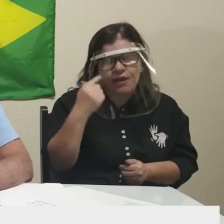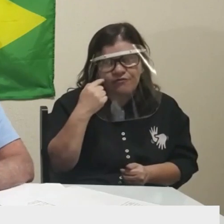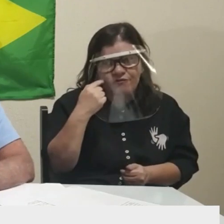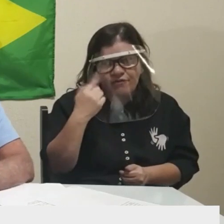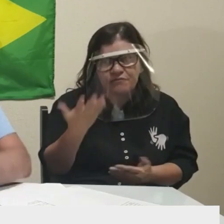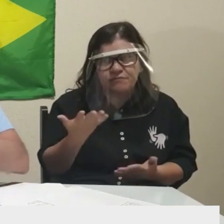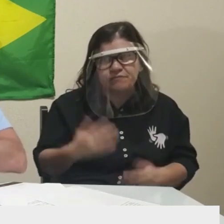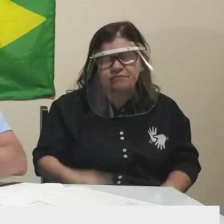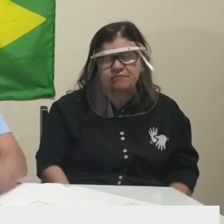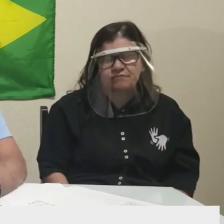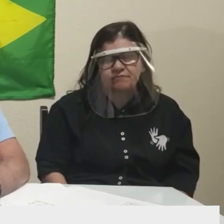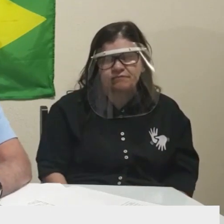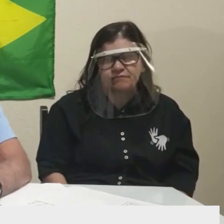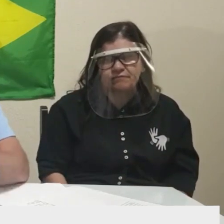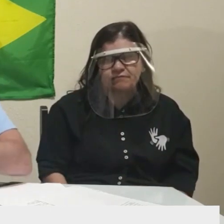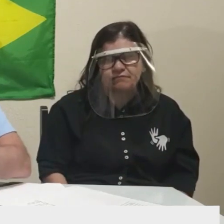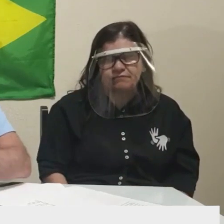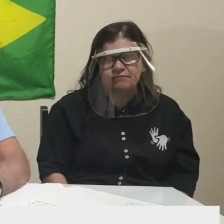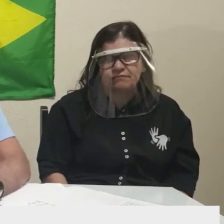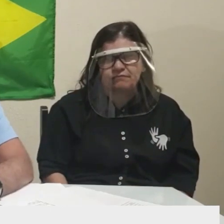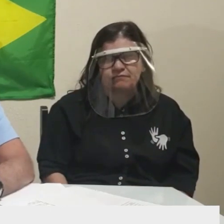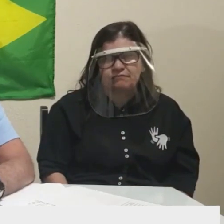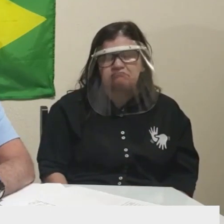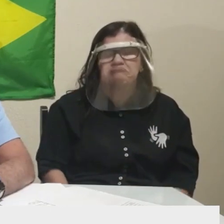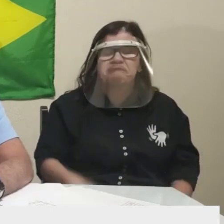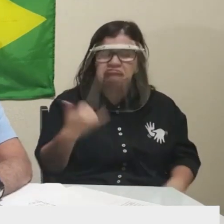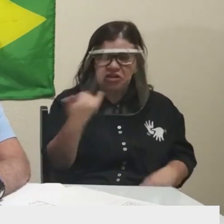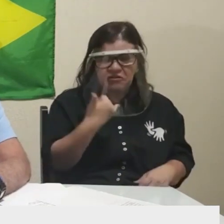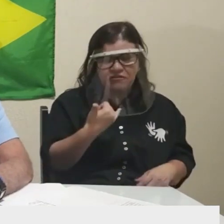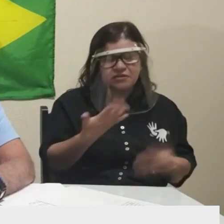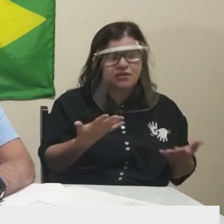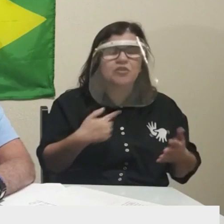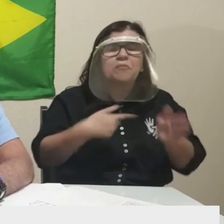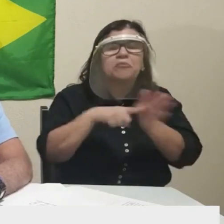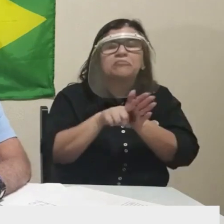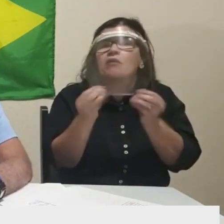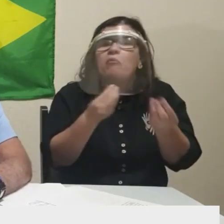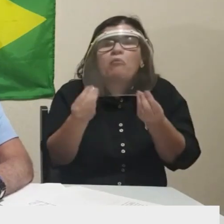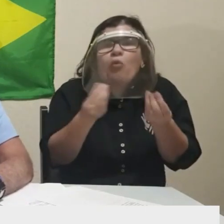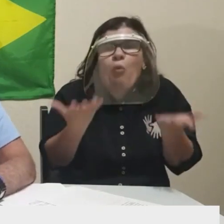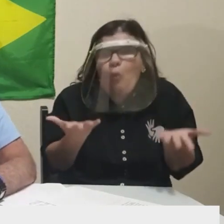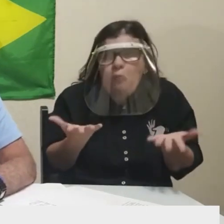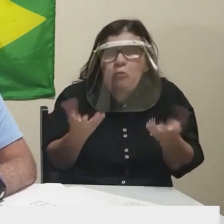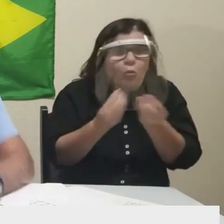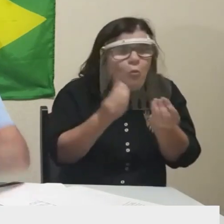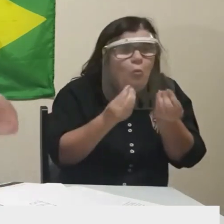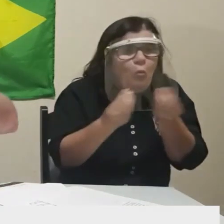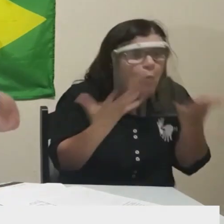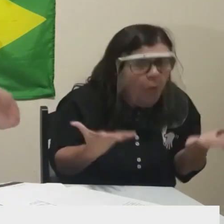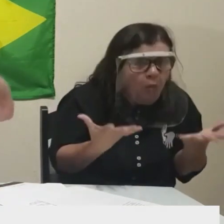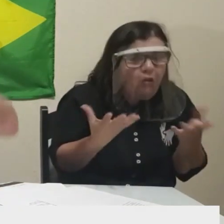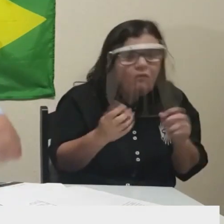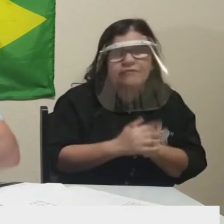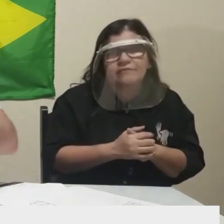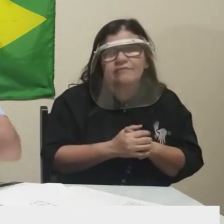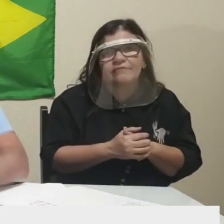né, que está na Anvisa. Vieram alguns conversar comigo, eu falei, e daí? E daí? Olha o e daí de novo, né? Pronto, olha a